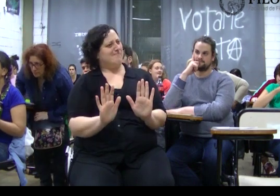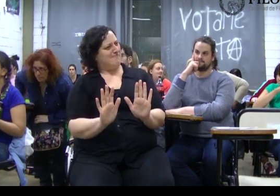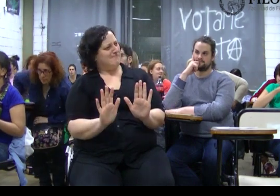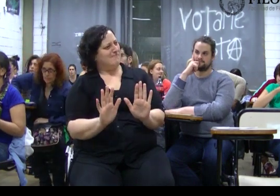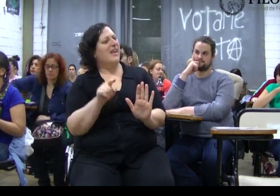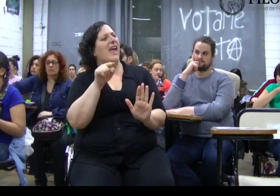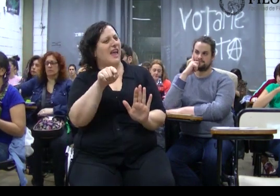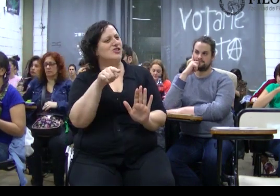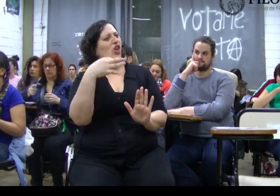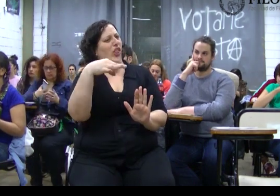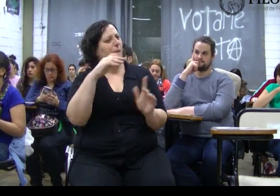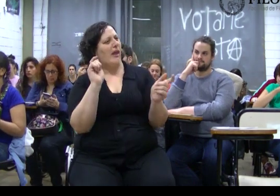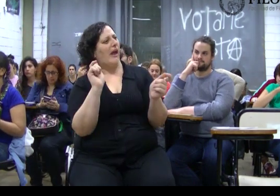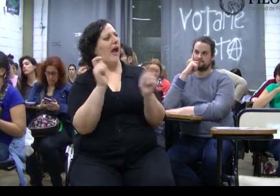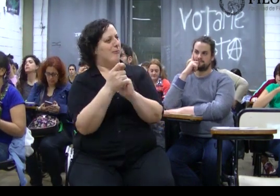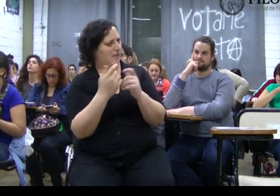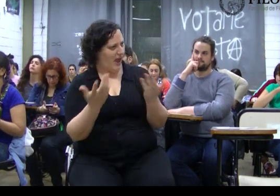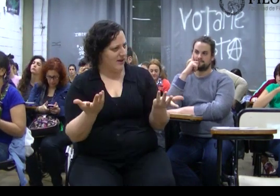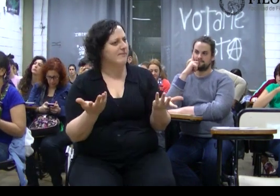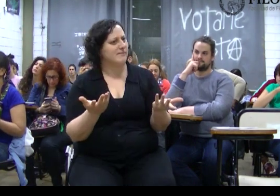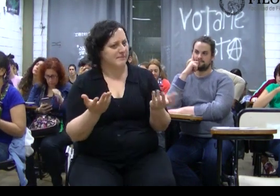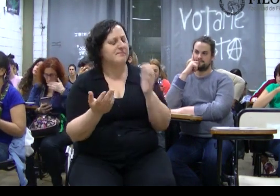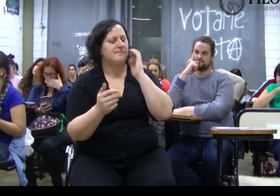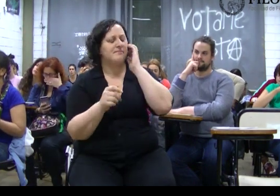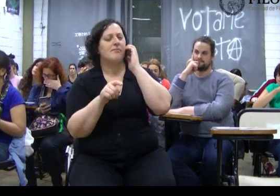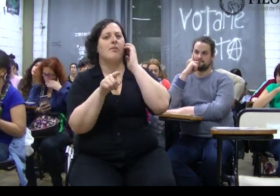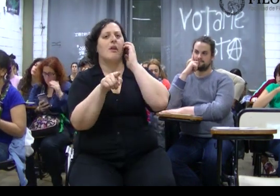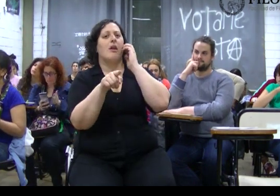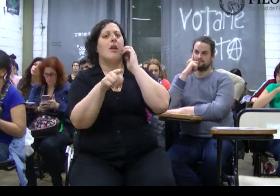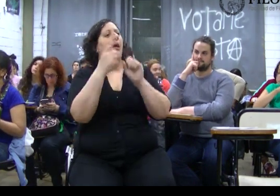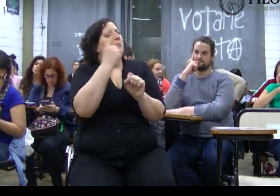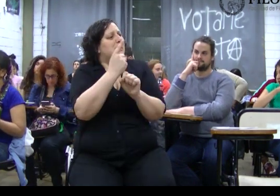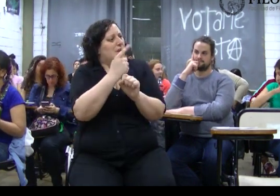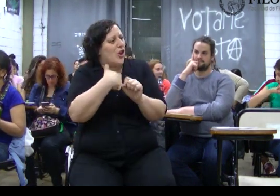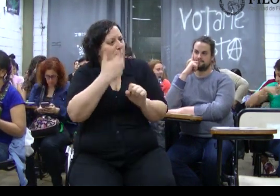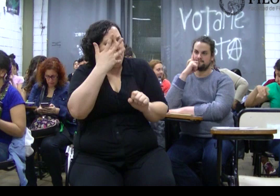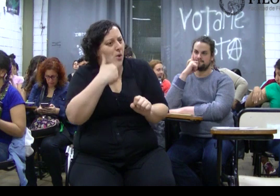ESI. Lo primero que a mí me interesaría